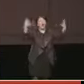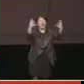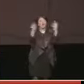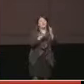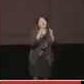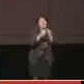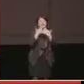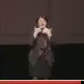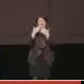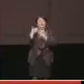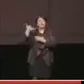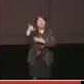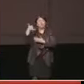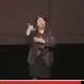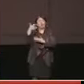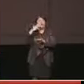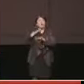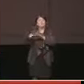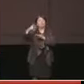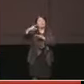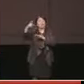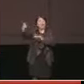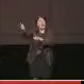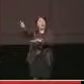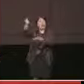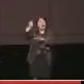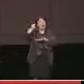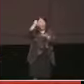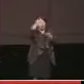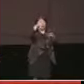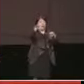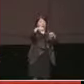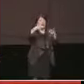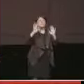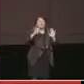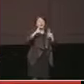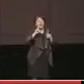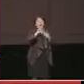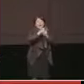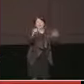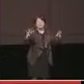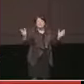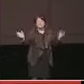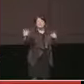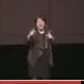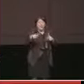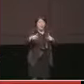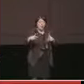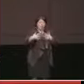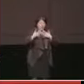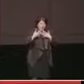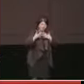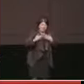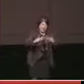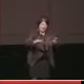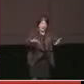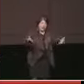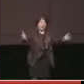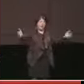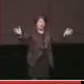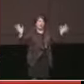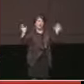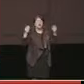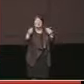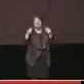ringraziamo ora il salone sempre di più sempre in maniera più intensa negli ultimi anni dedica agli studenti alla